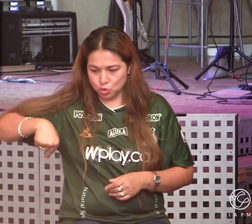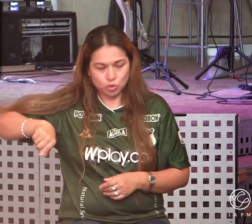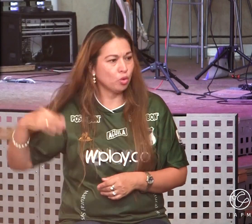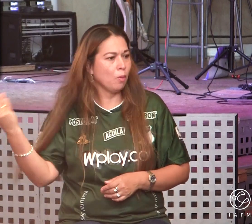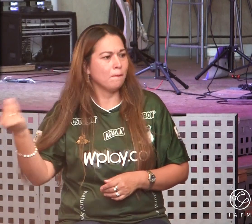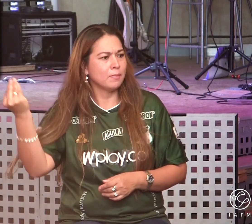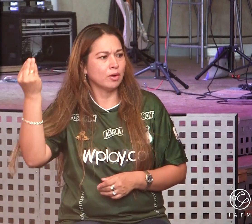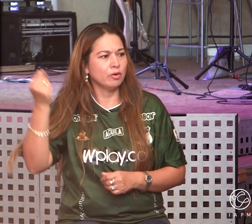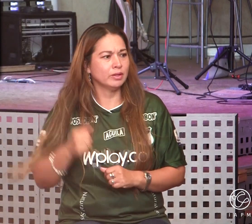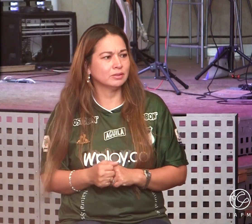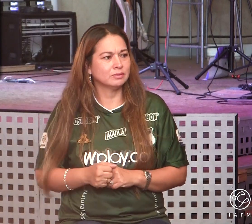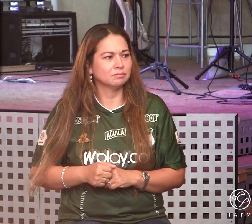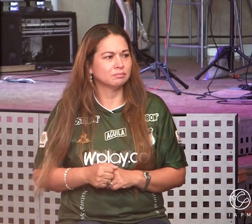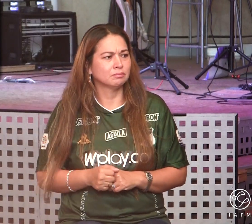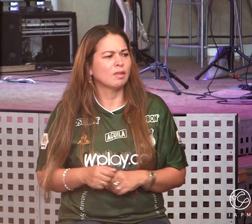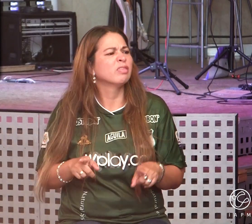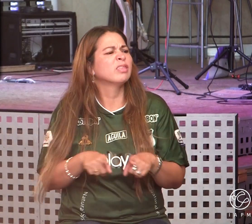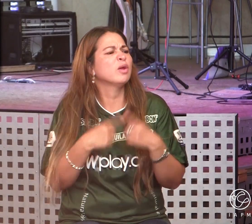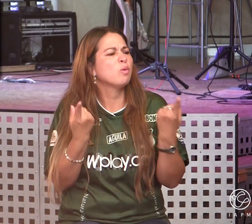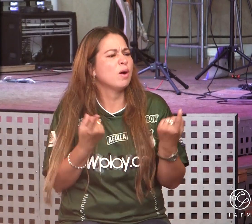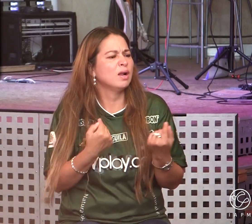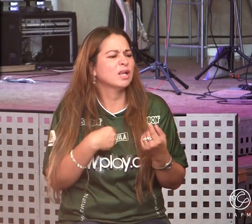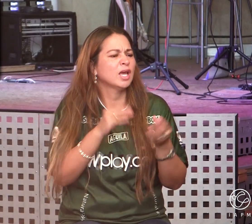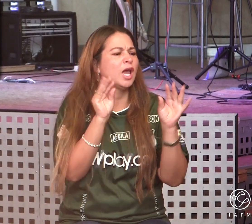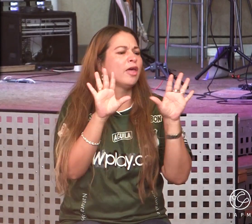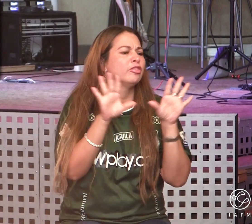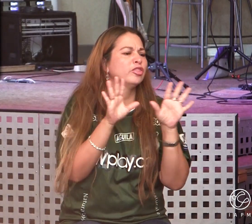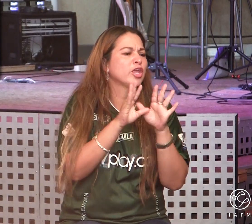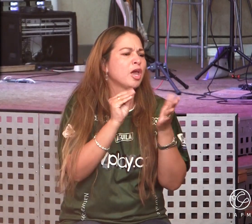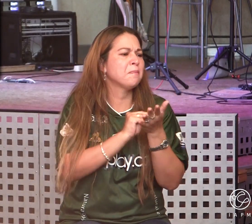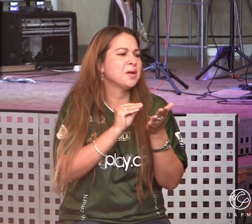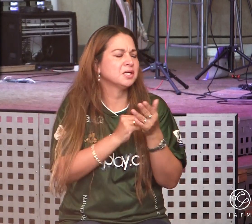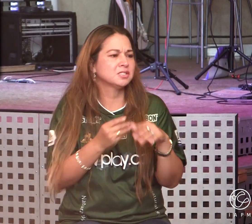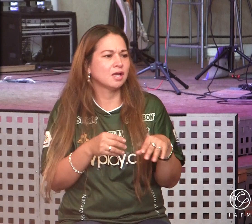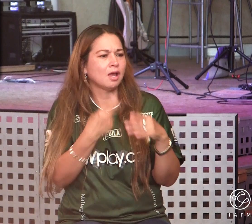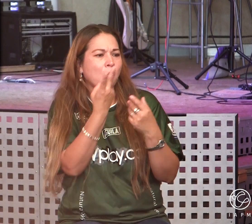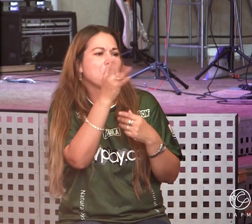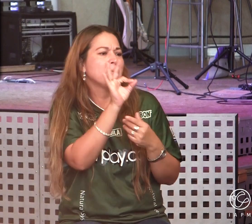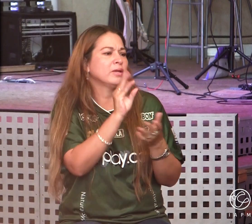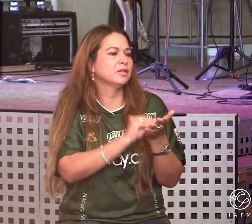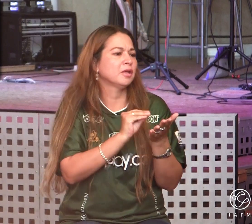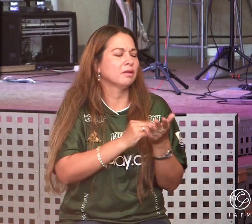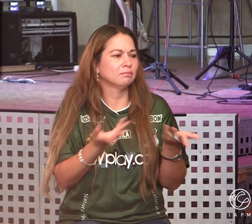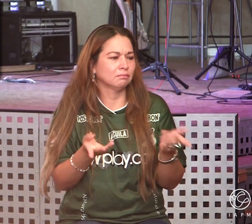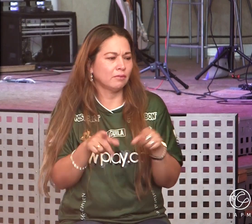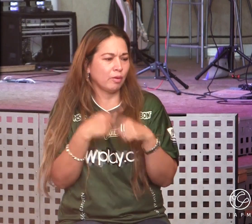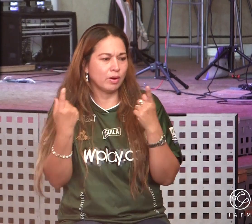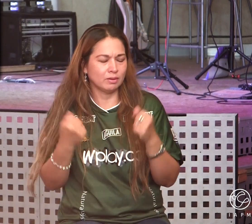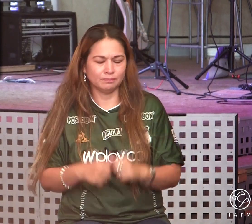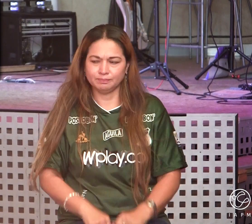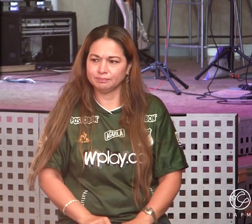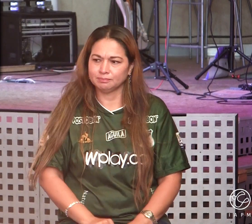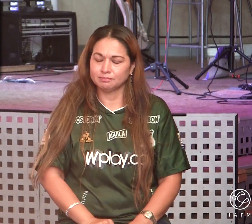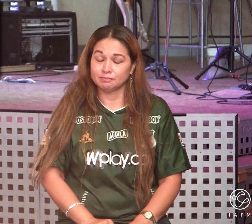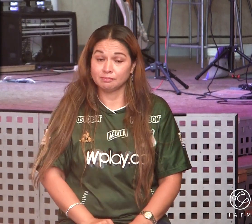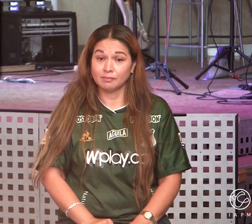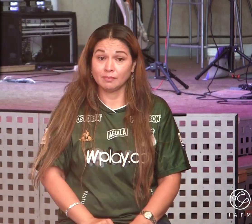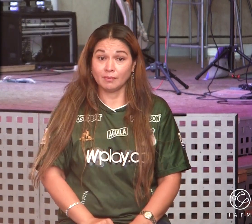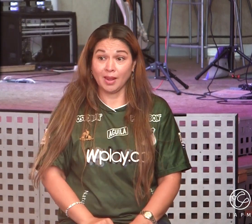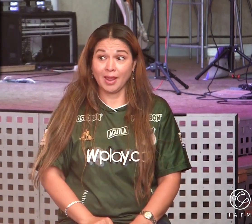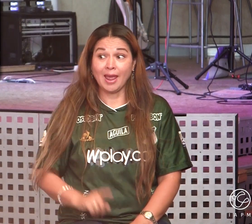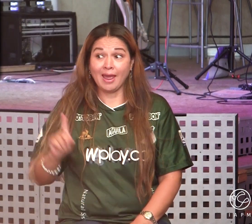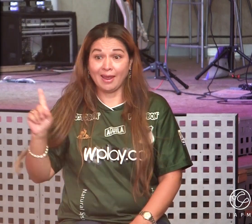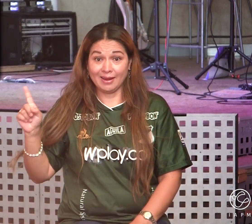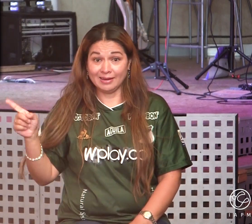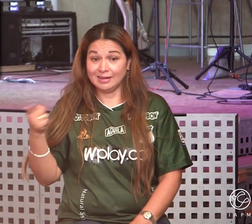Si son 10, 20, si son 50, ¿cuál es el problema? Esposo y esposa, ¿cuál es el problema? Me dice: no, nosotros